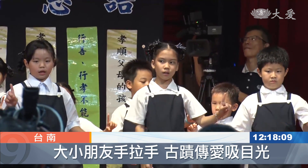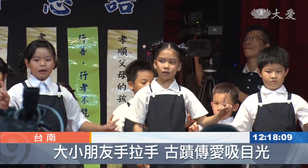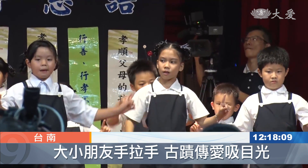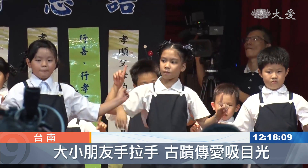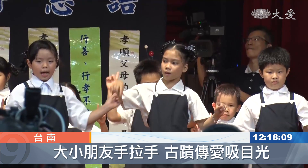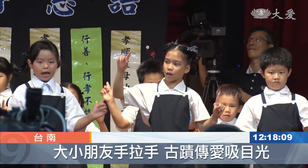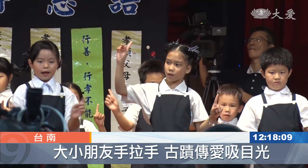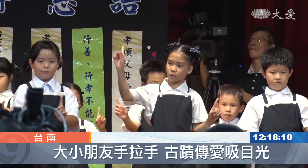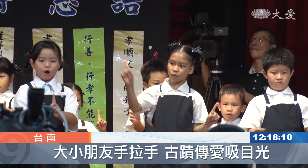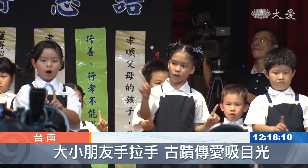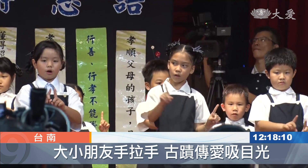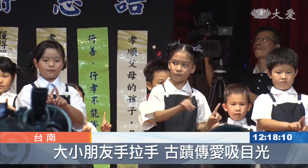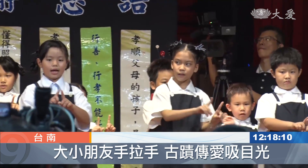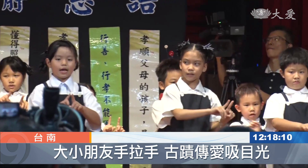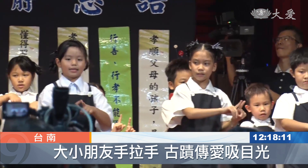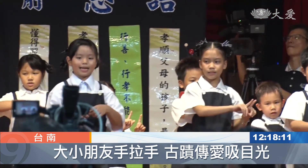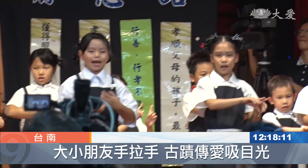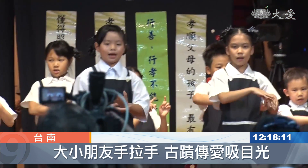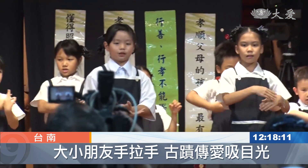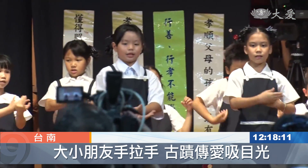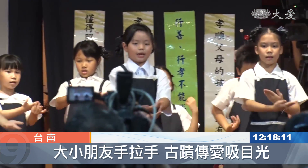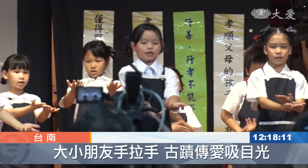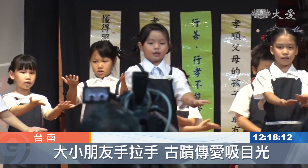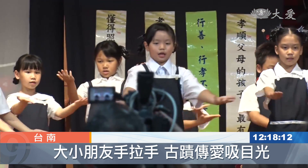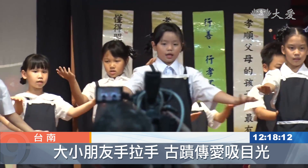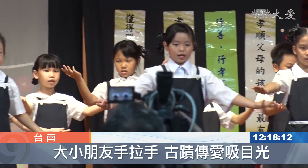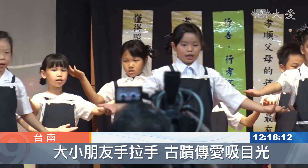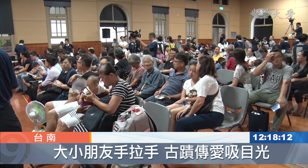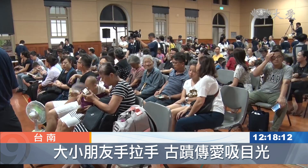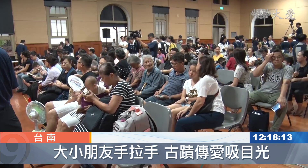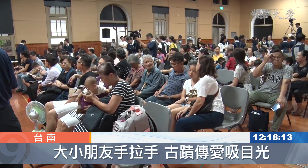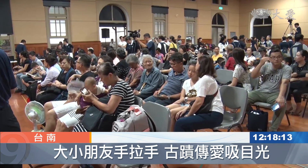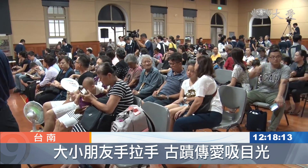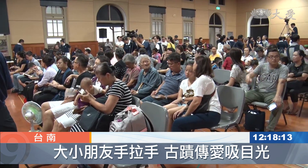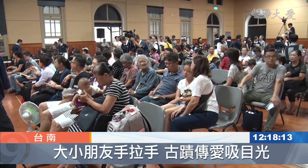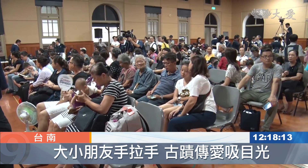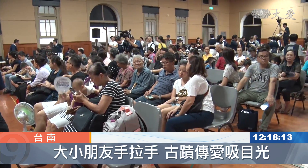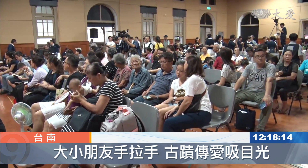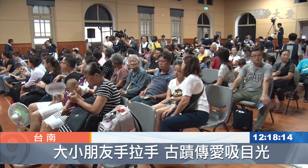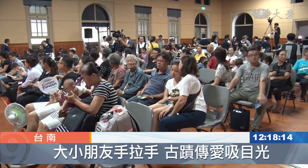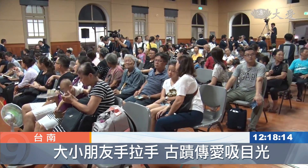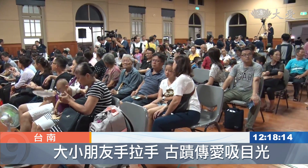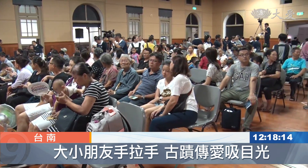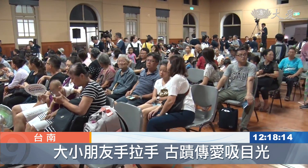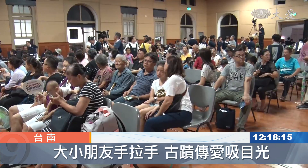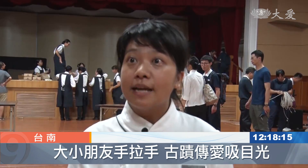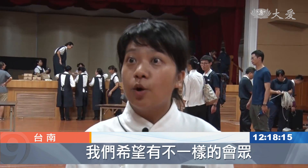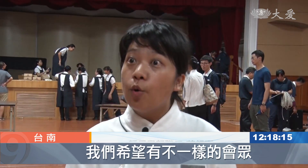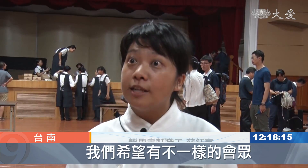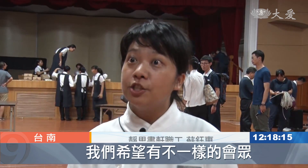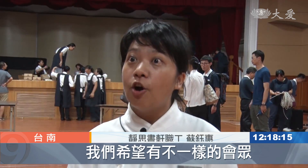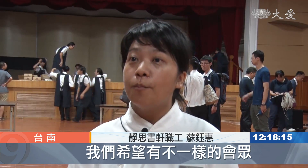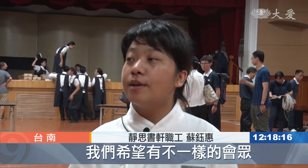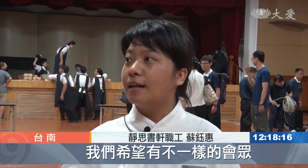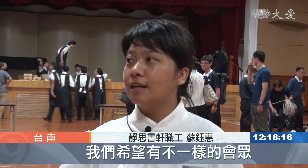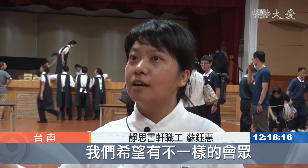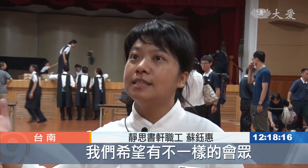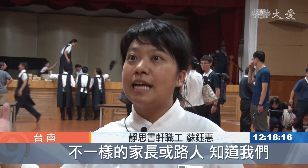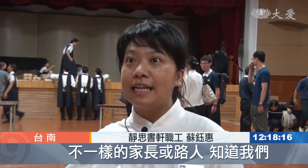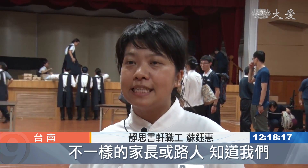爱，手语表演的地点特地在台南著名的百年古迹吴园。 我们希望有不一样的会众、不一样的家长或者